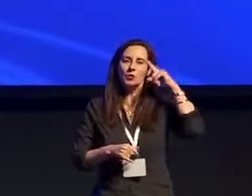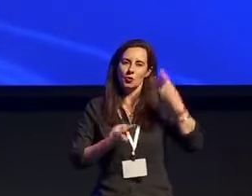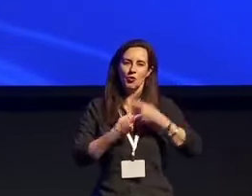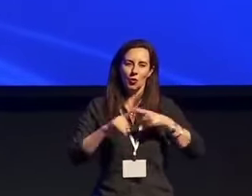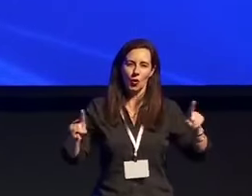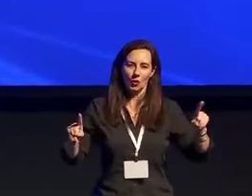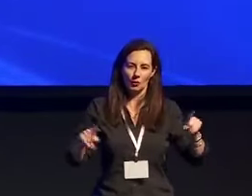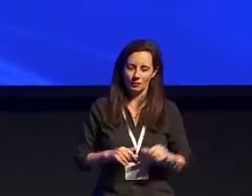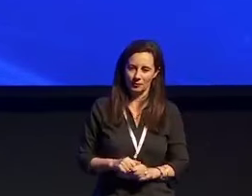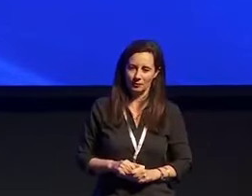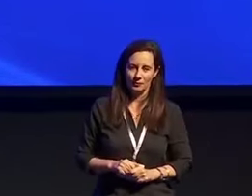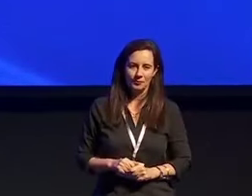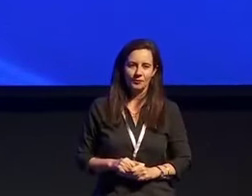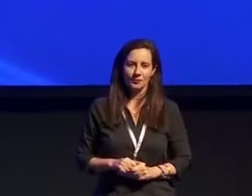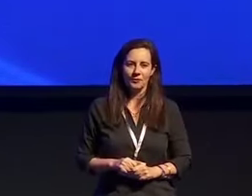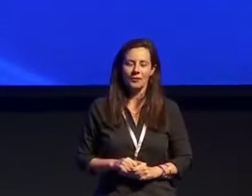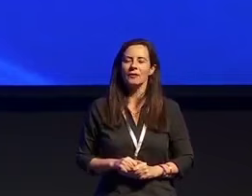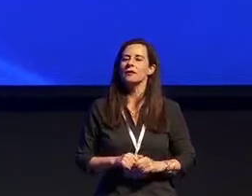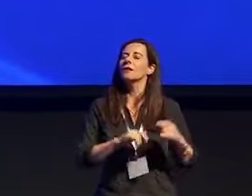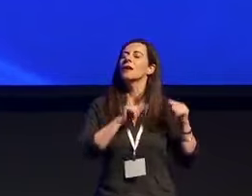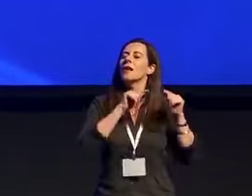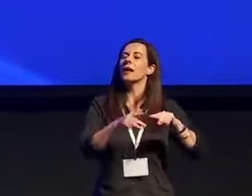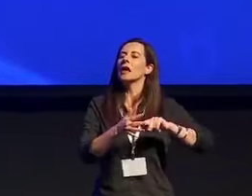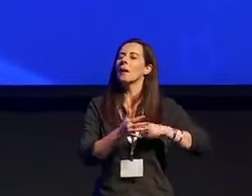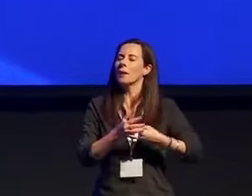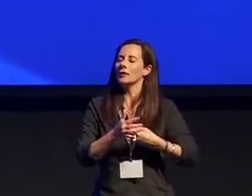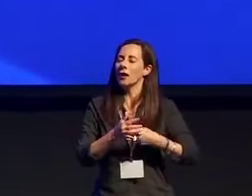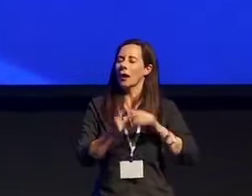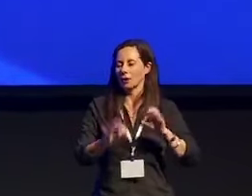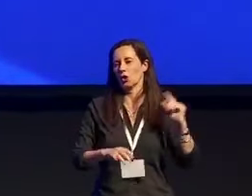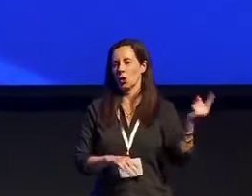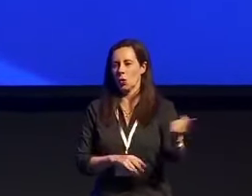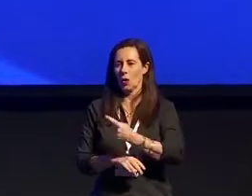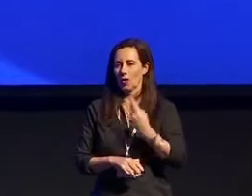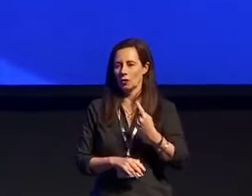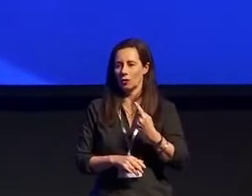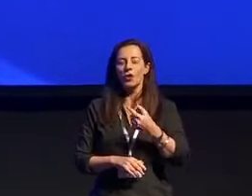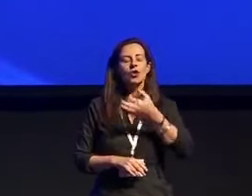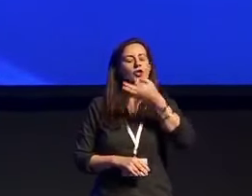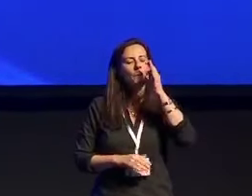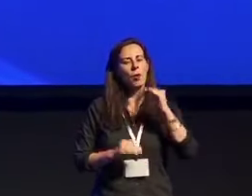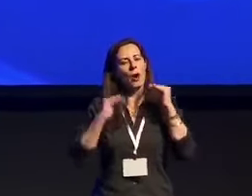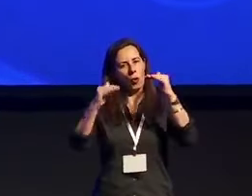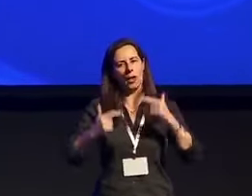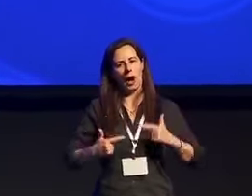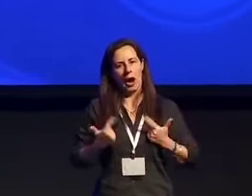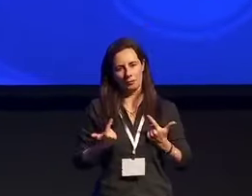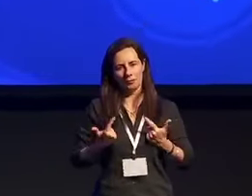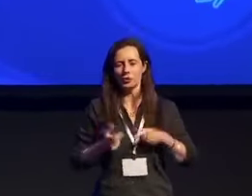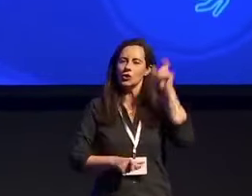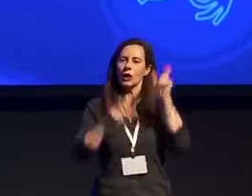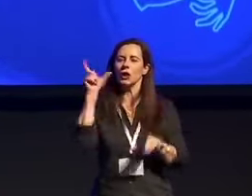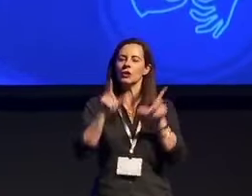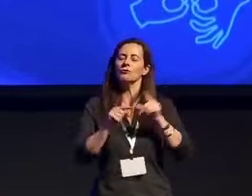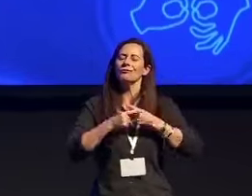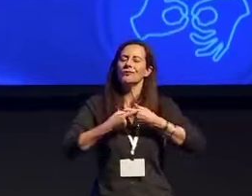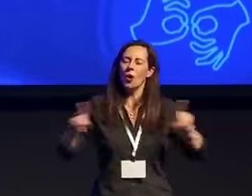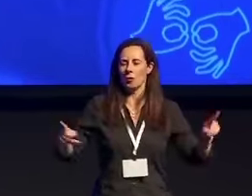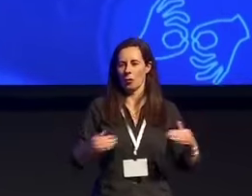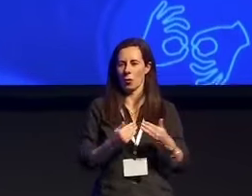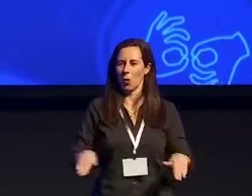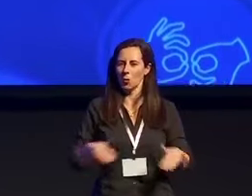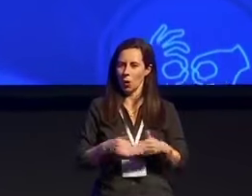שונות ומגוונות להביא למטרה האמיתית של כולנו. שיפור באיכות החיים של אנשים עם כל